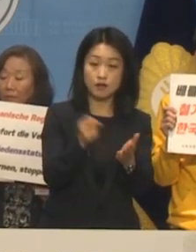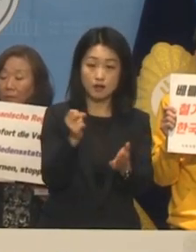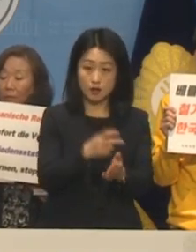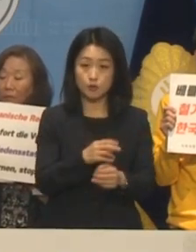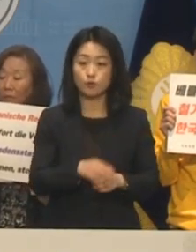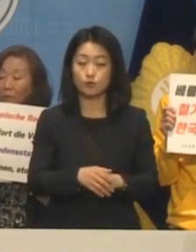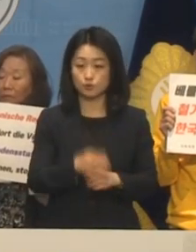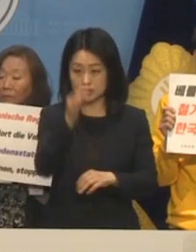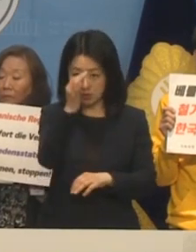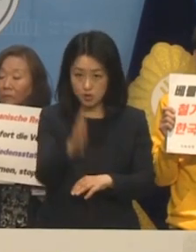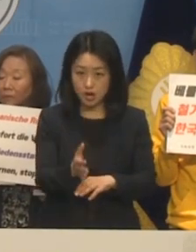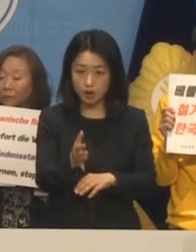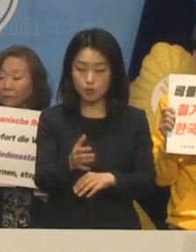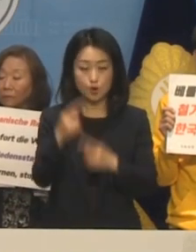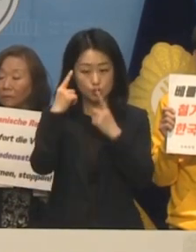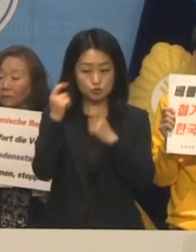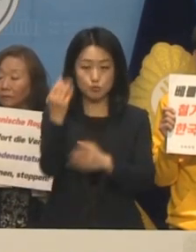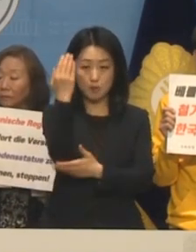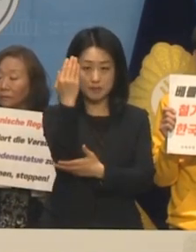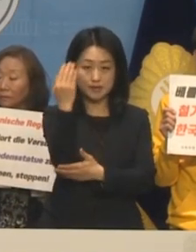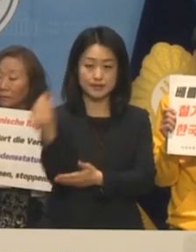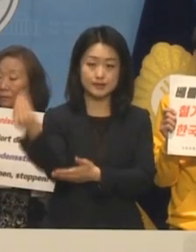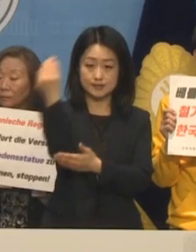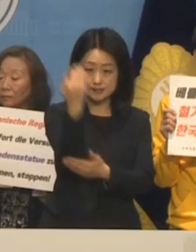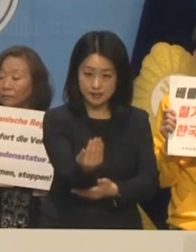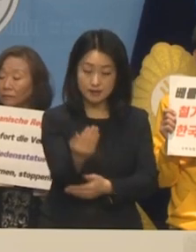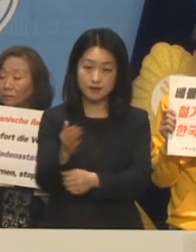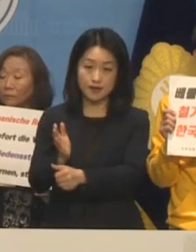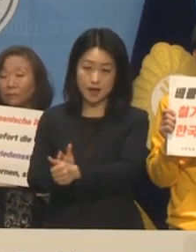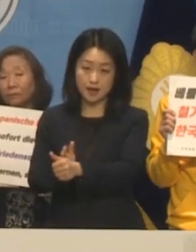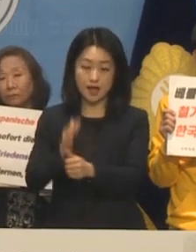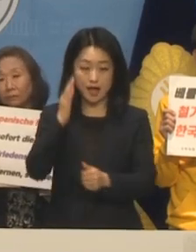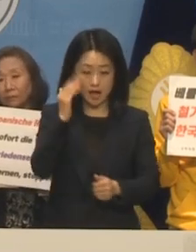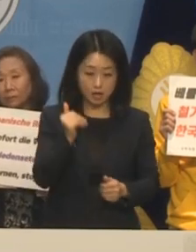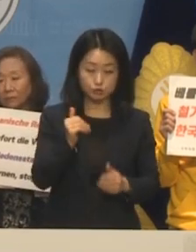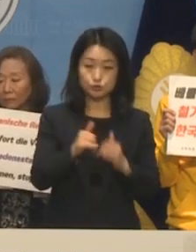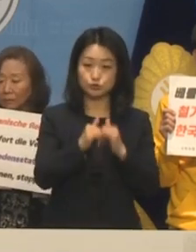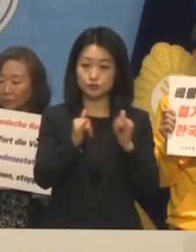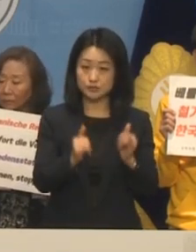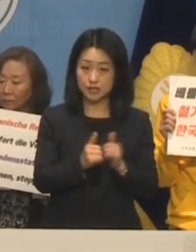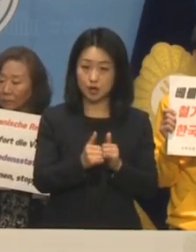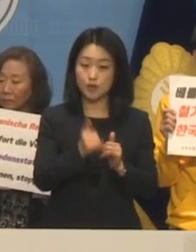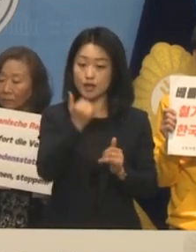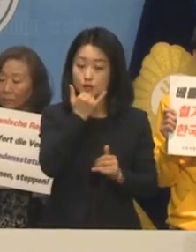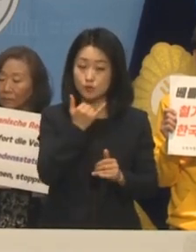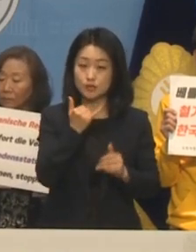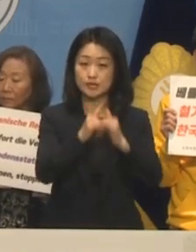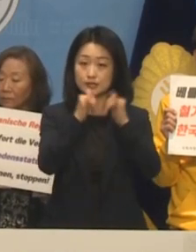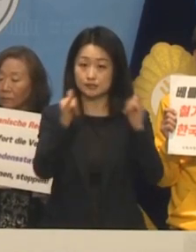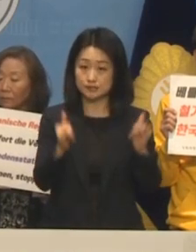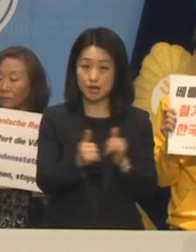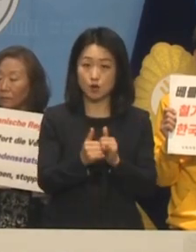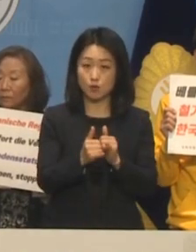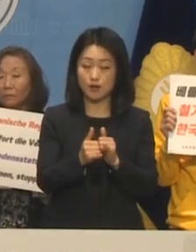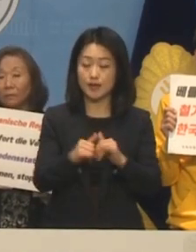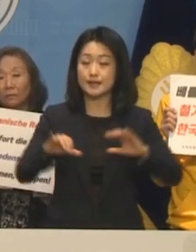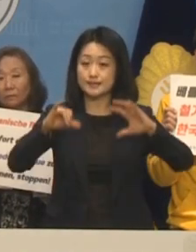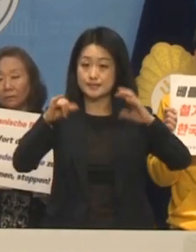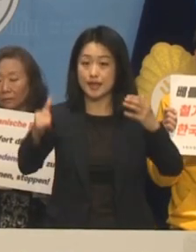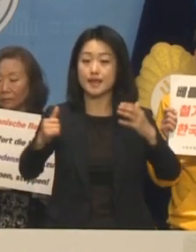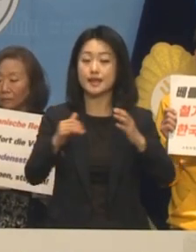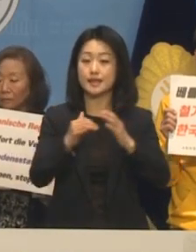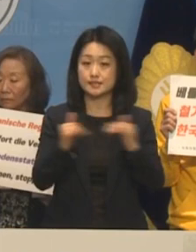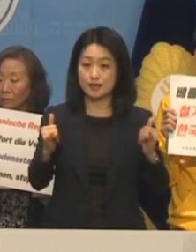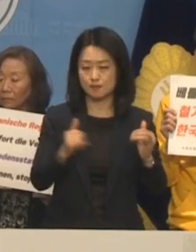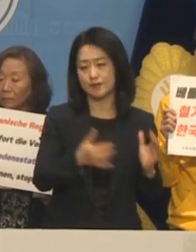건립하라. 우리나라 한국과 독일의 시민사회뿐 아니라 인권과 평화를 위해 활동하고 있는 전 세계의